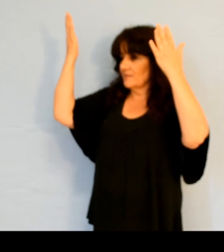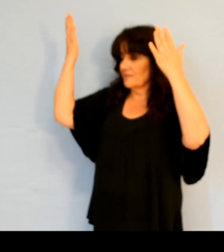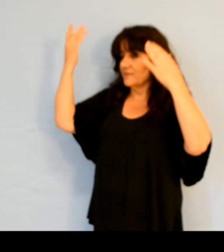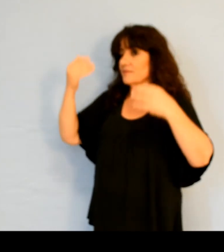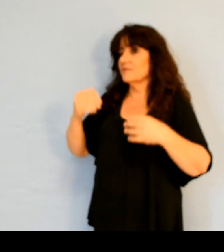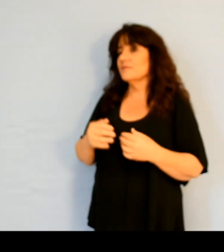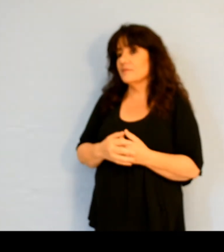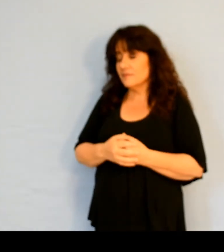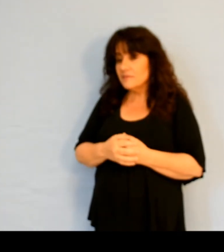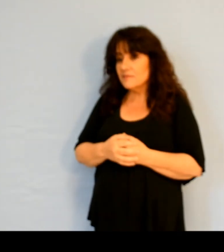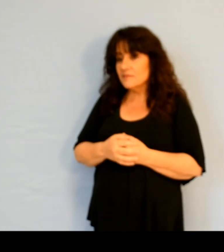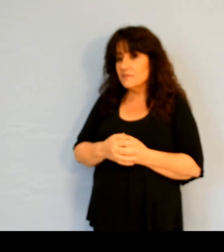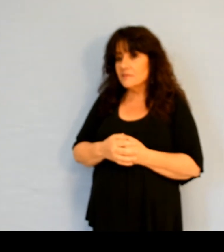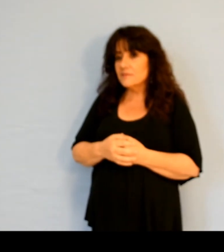Que les morts ressuscitent.